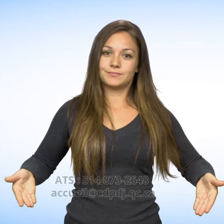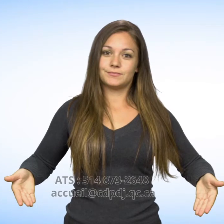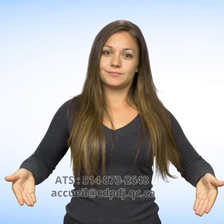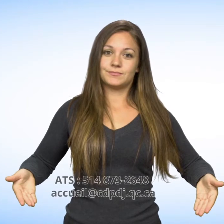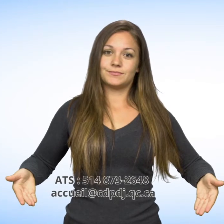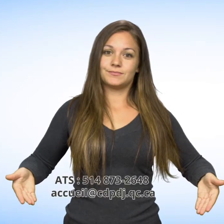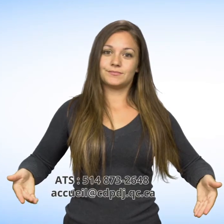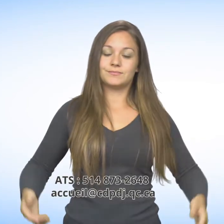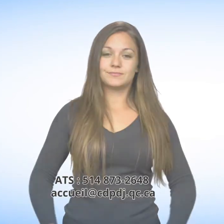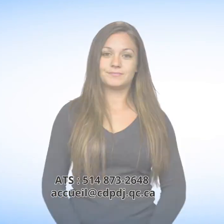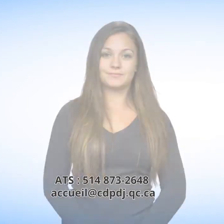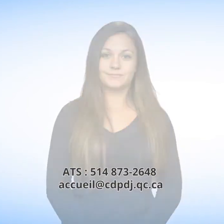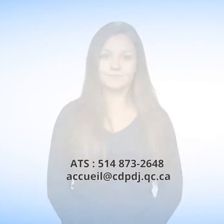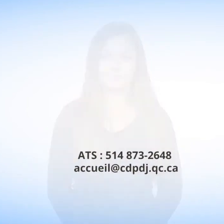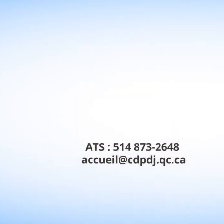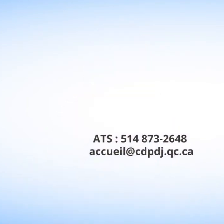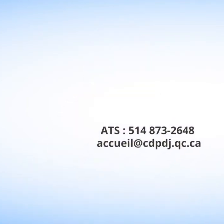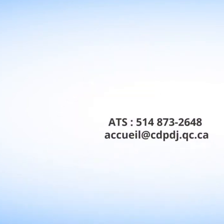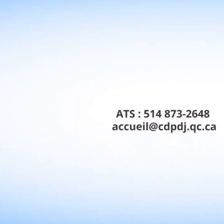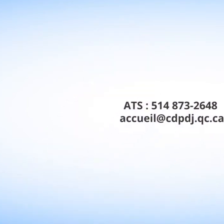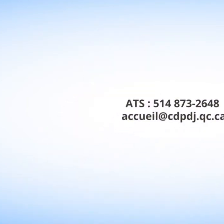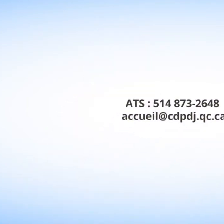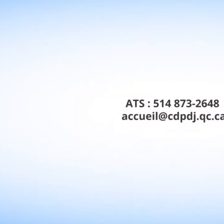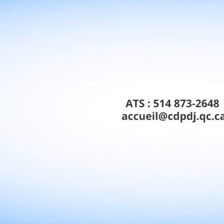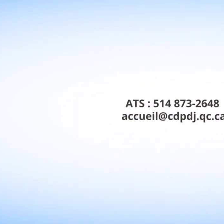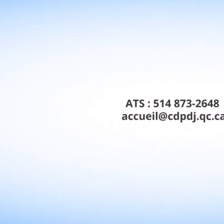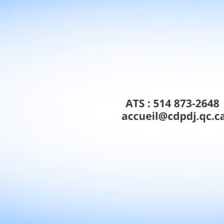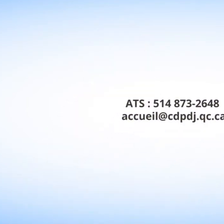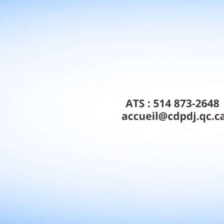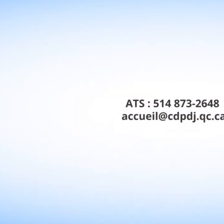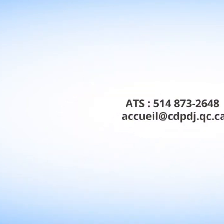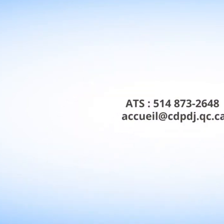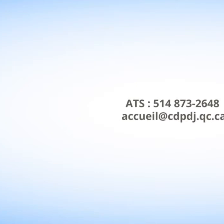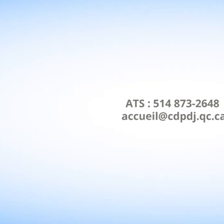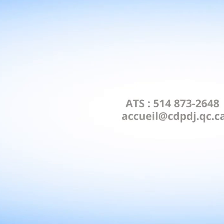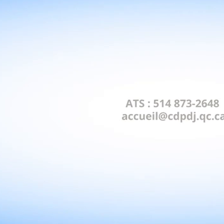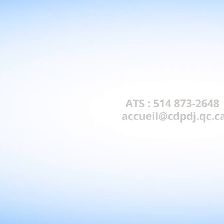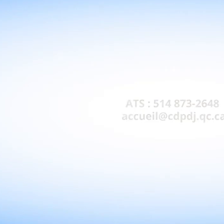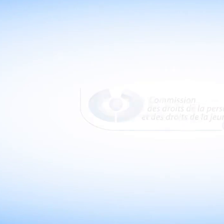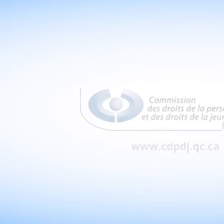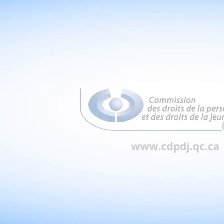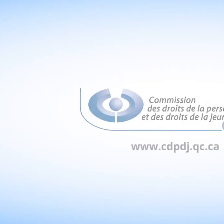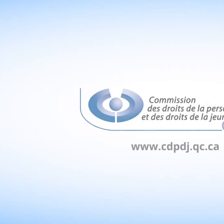1 4 8 7 3 2 6 4 8 par courriel accueil à commercial cd pdj point